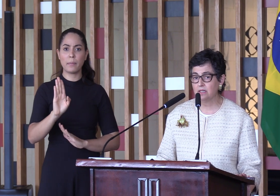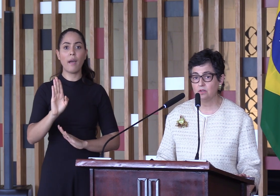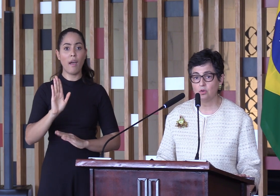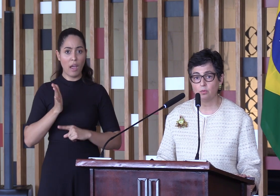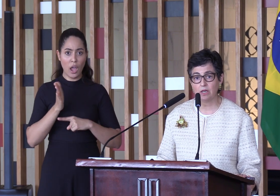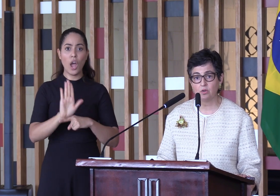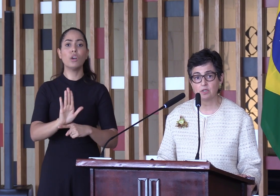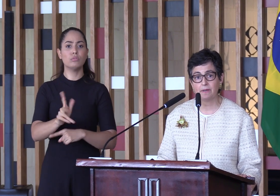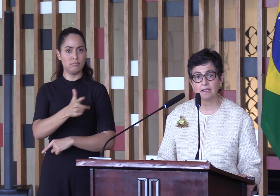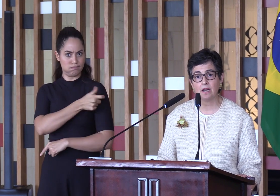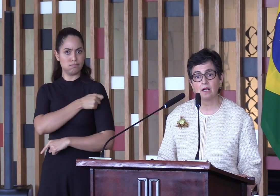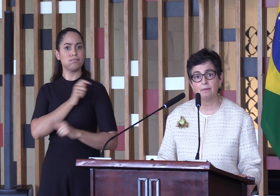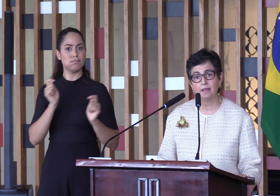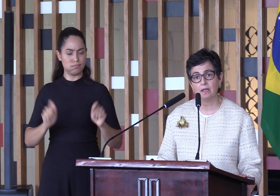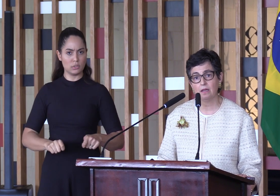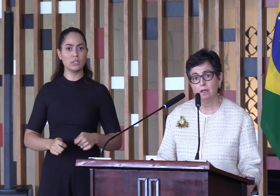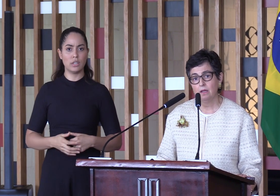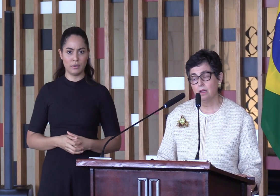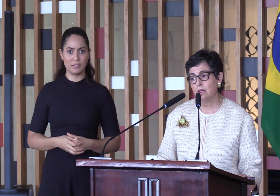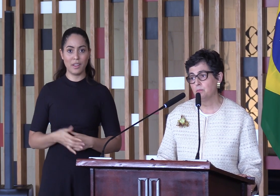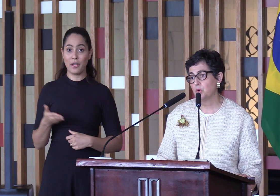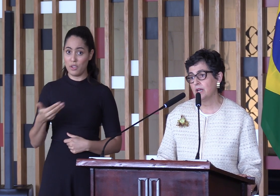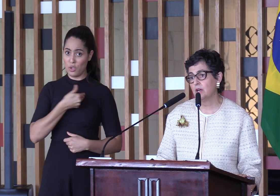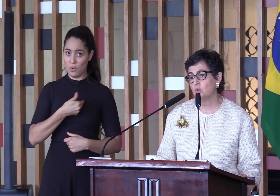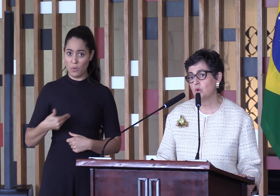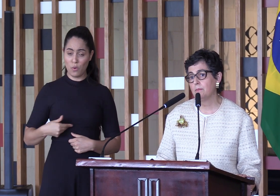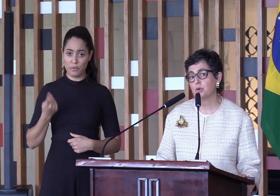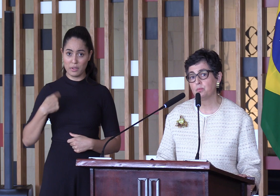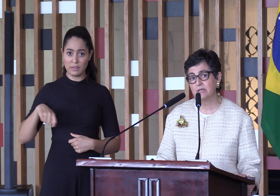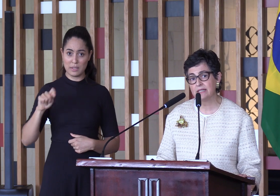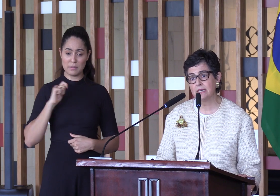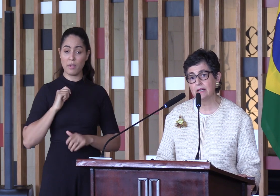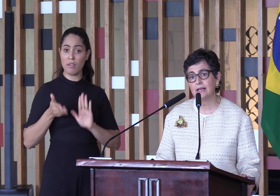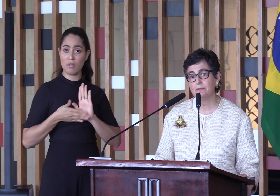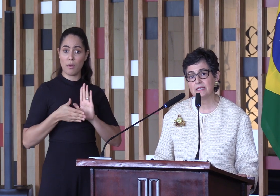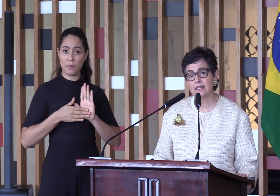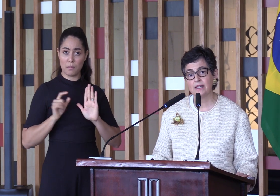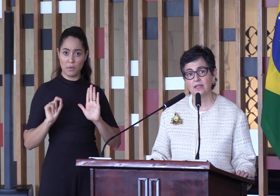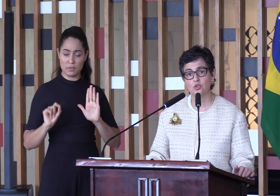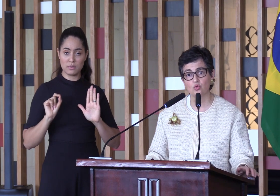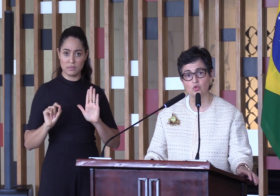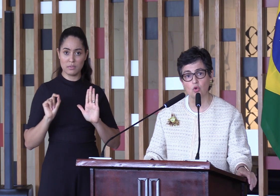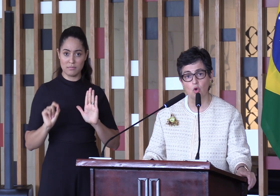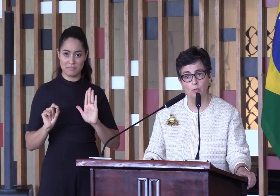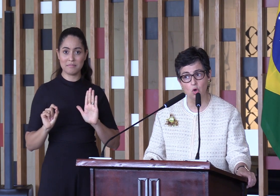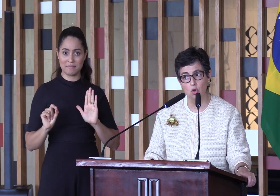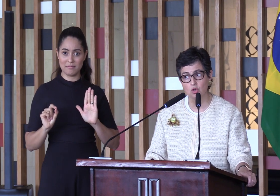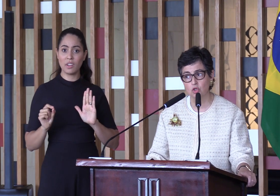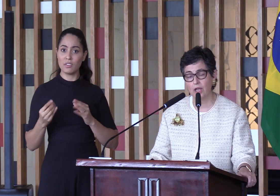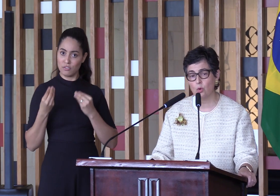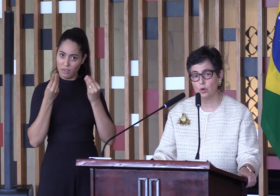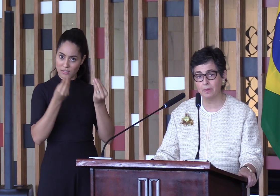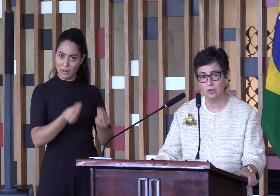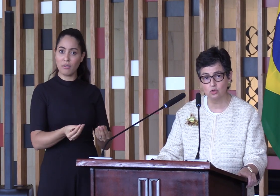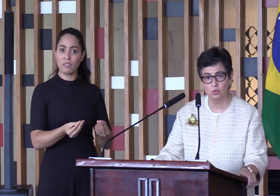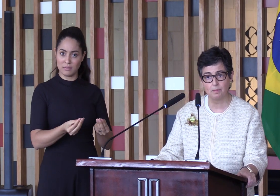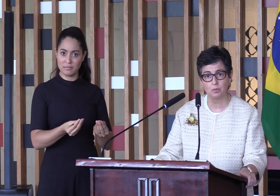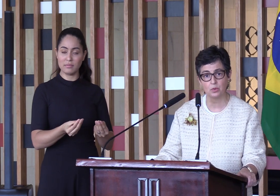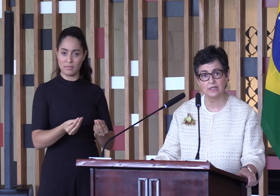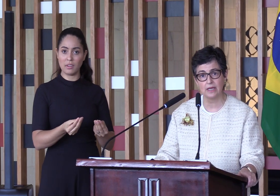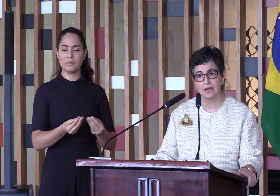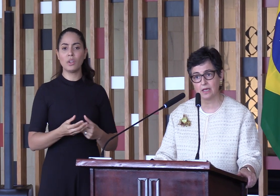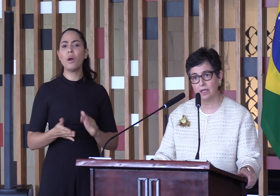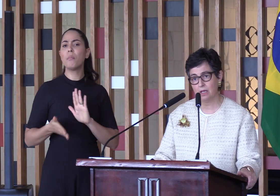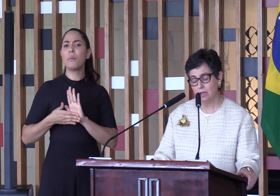O presidente do governo de España acabou de colocar uma proposta na mesa dos seus homólogos europeus,